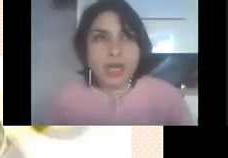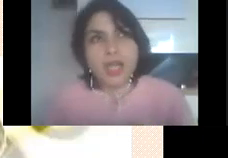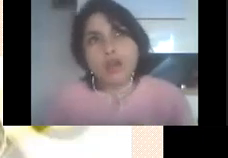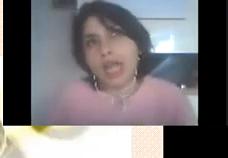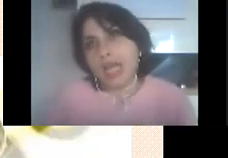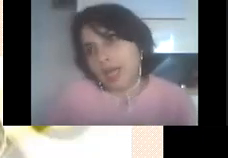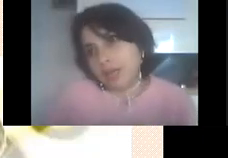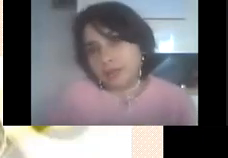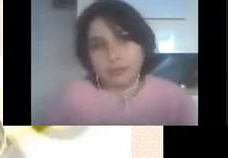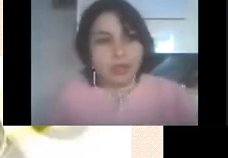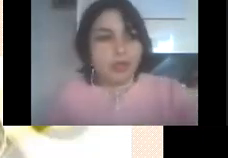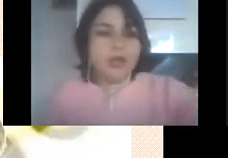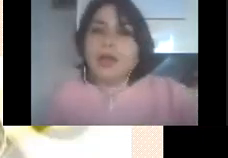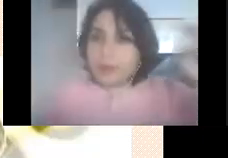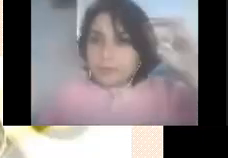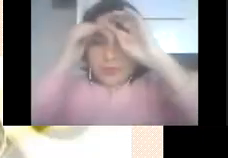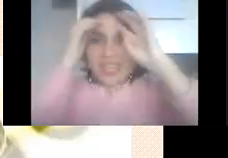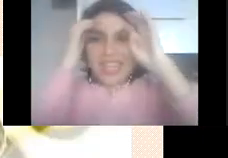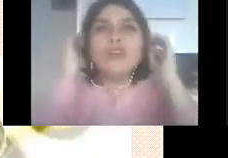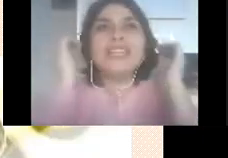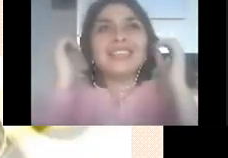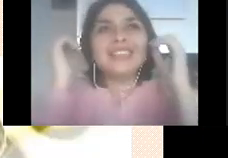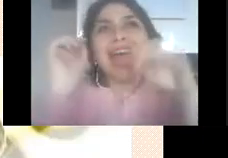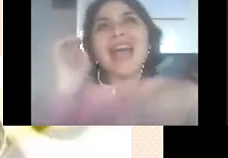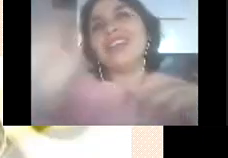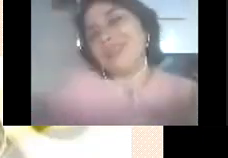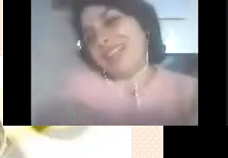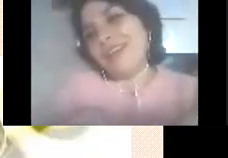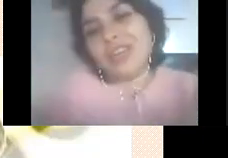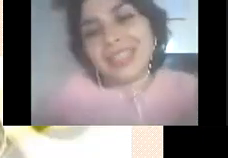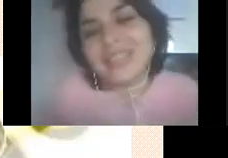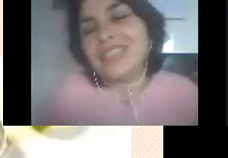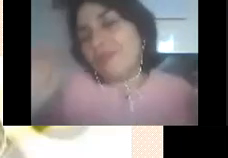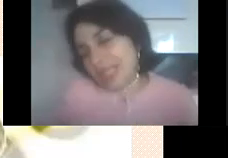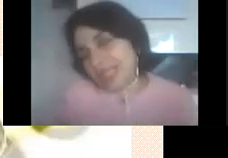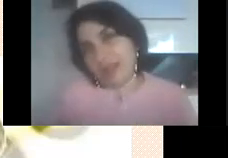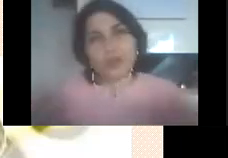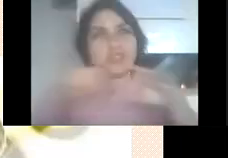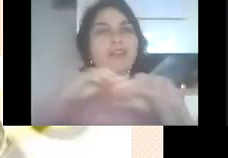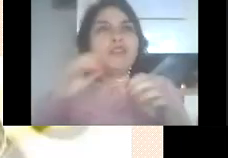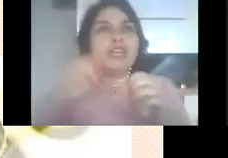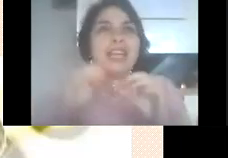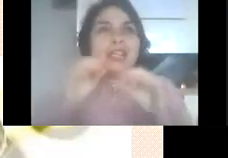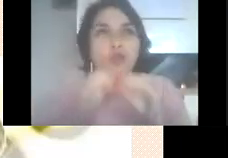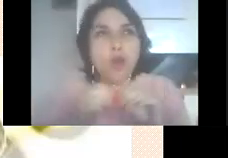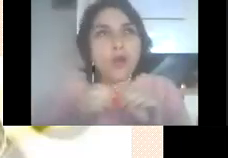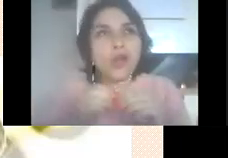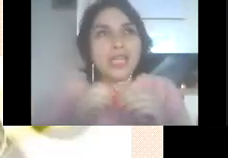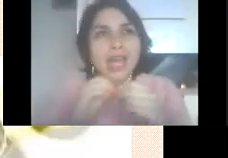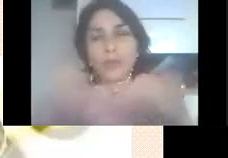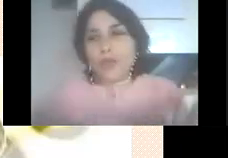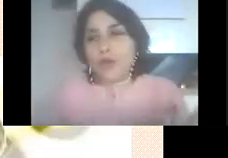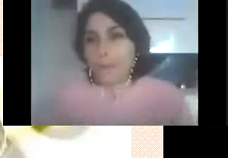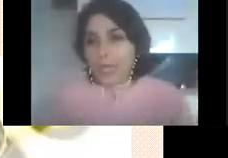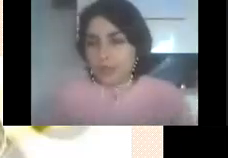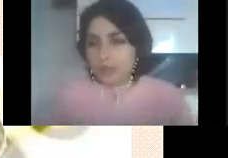que están ahí, o las canicas. ¿Ah? Las bolitas, ay no, las bolitas sí son flexibles, porque yo las bolitas las tomo y